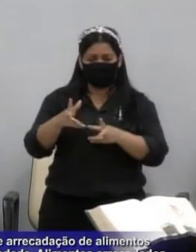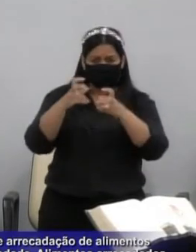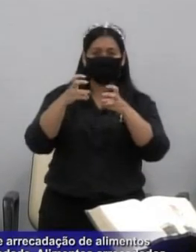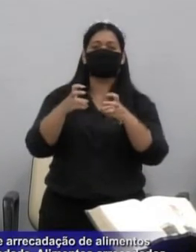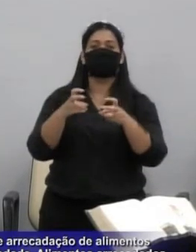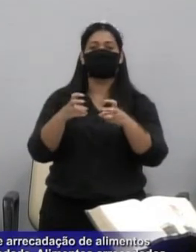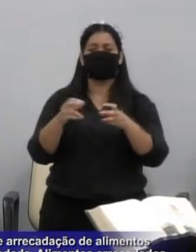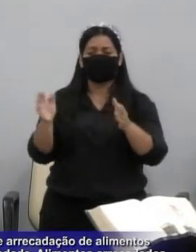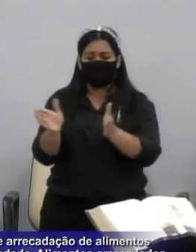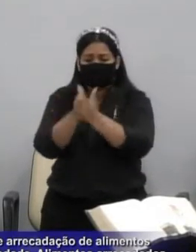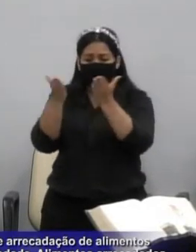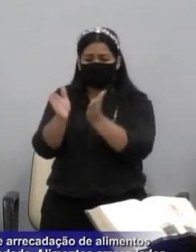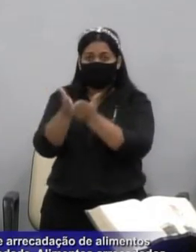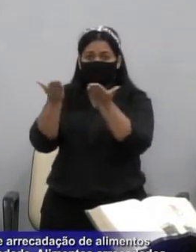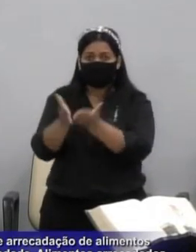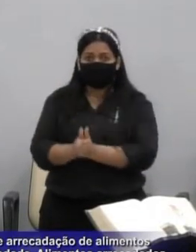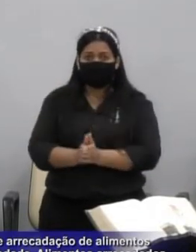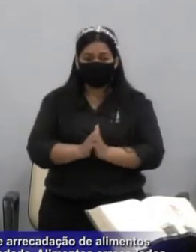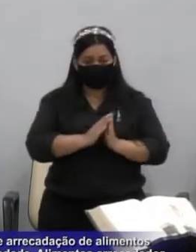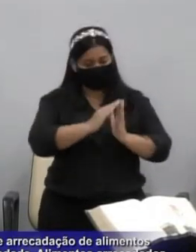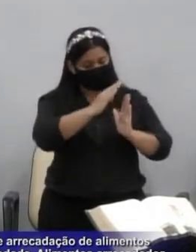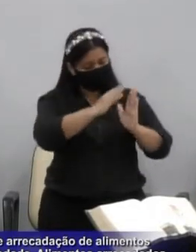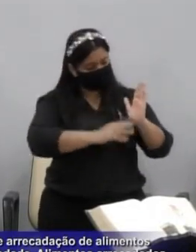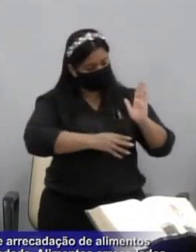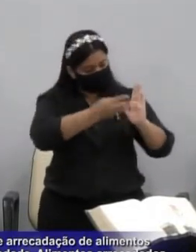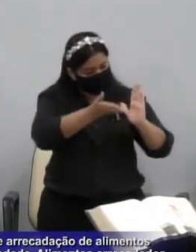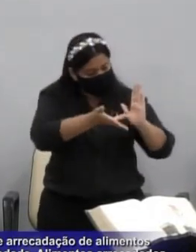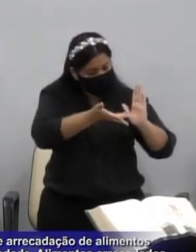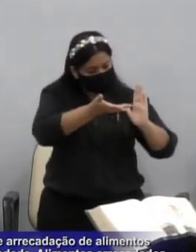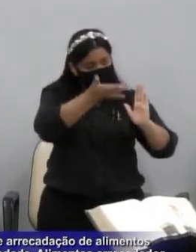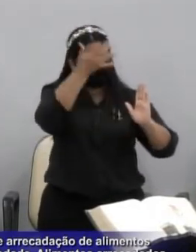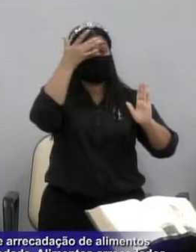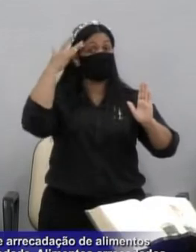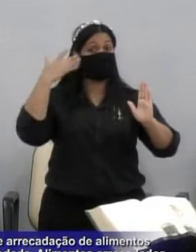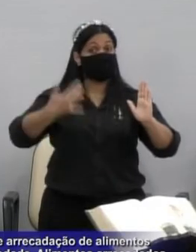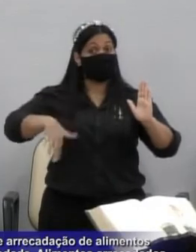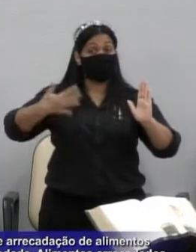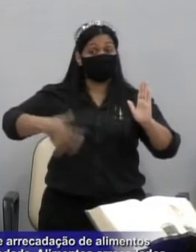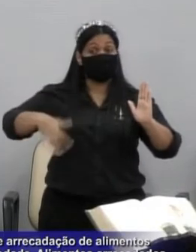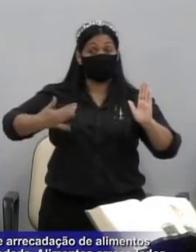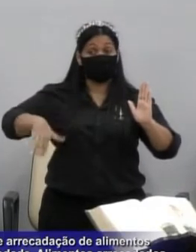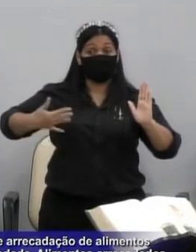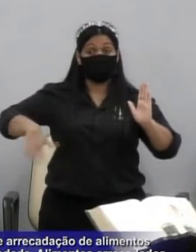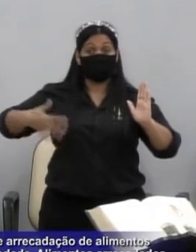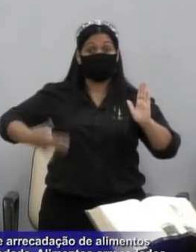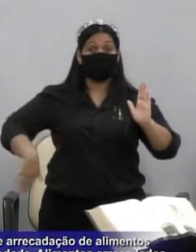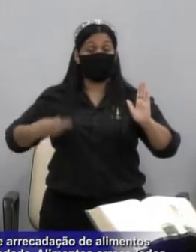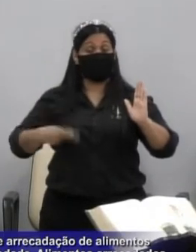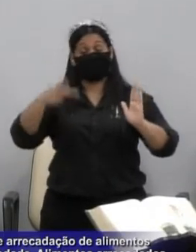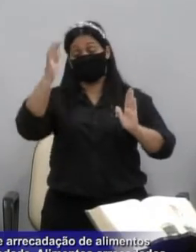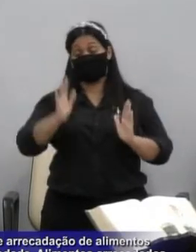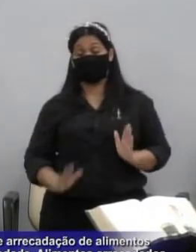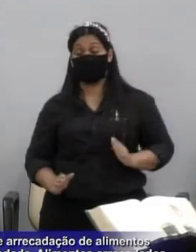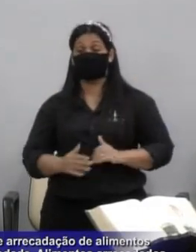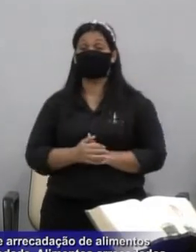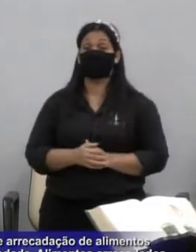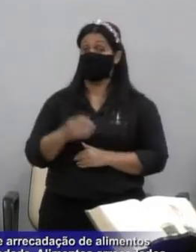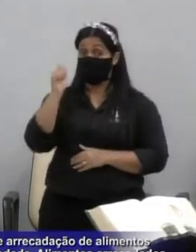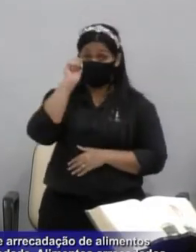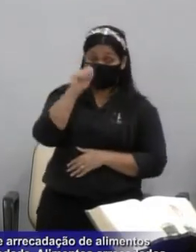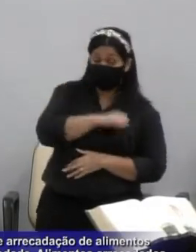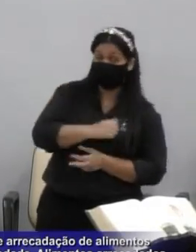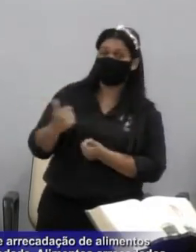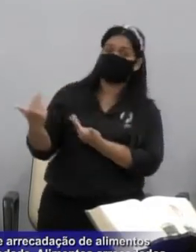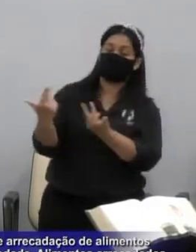ele cresceu assustadoramente, O número de pessoas no Brasil, isso não é diferente em Rio Preto,